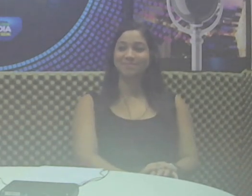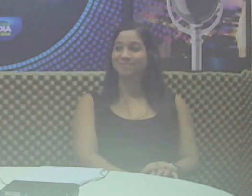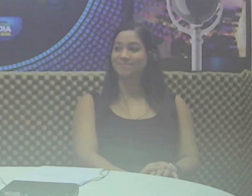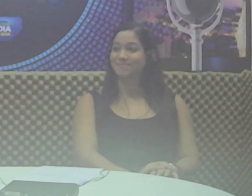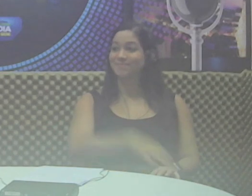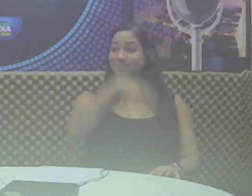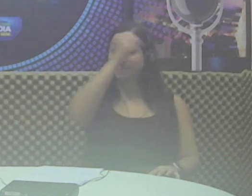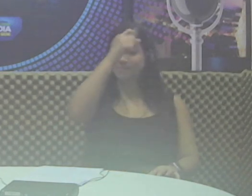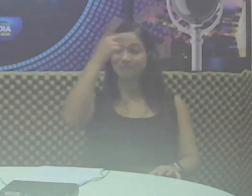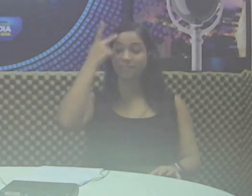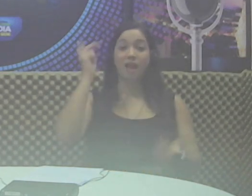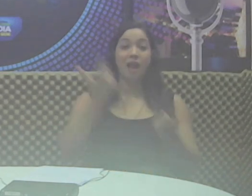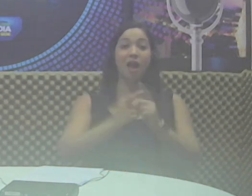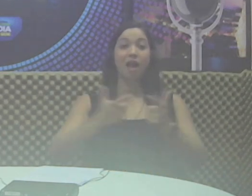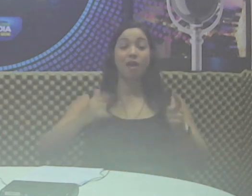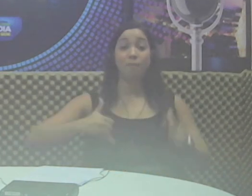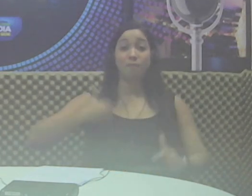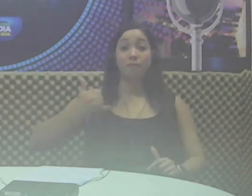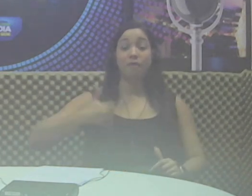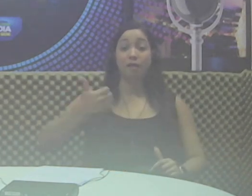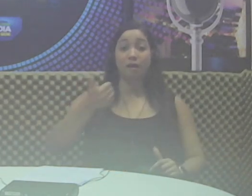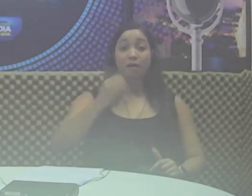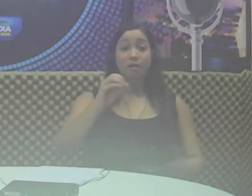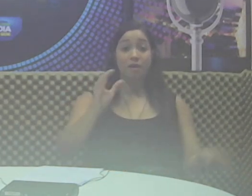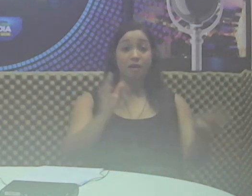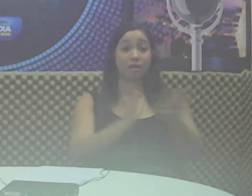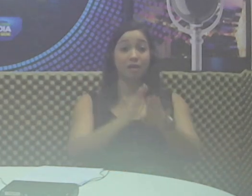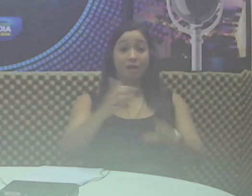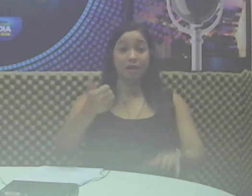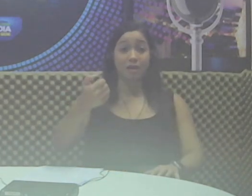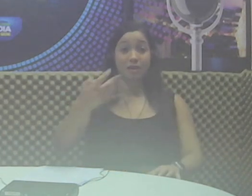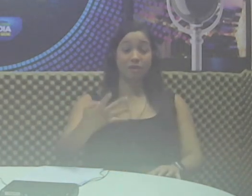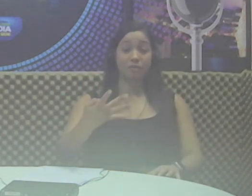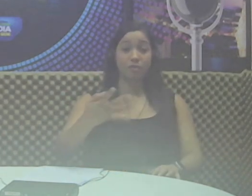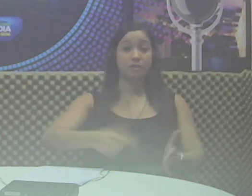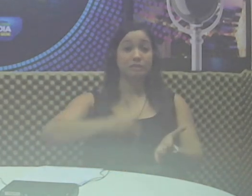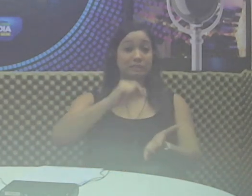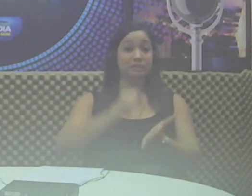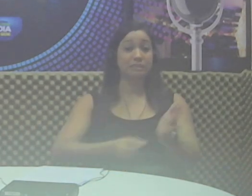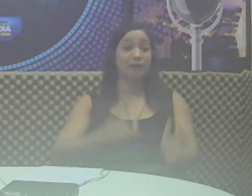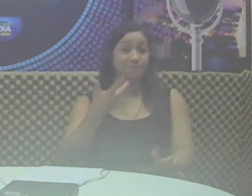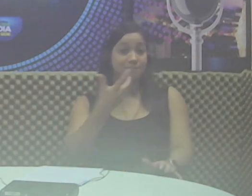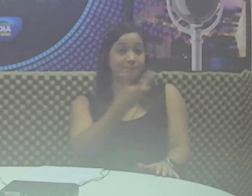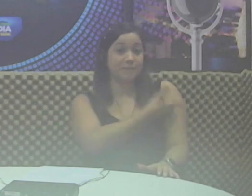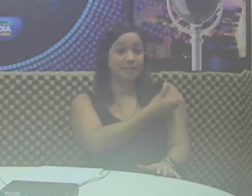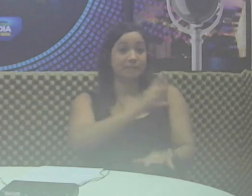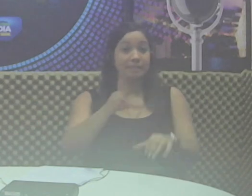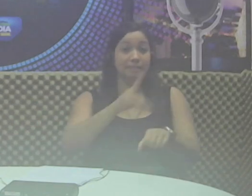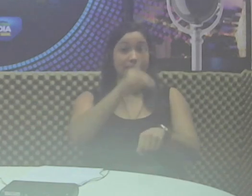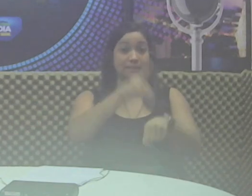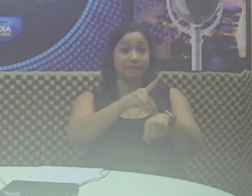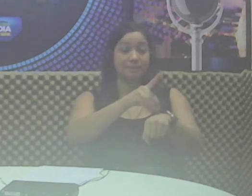Prefeitura amplia para a faixa etária de 10 a 14 anos cadastro de vacinação contra a dengue.